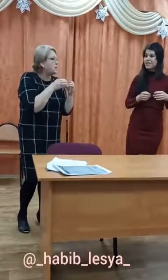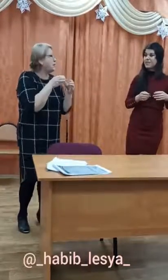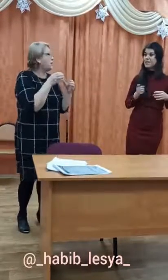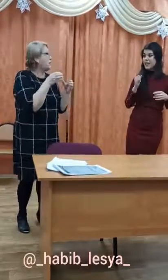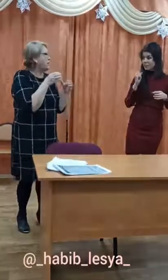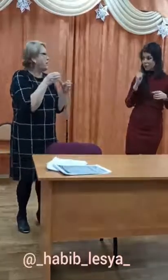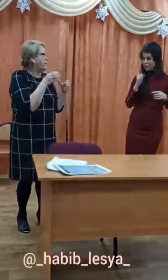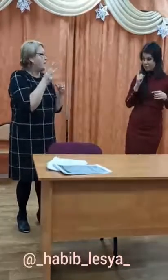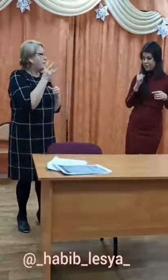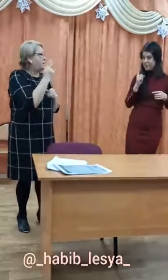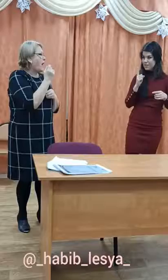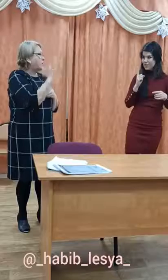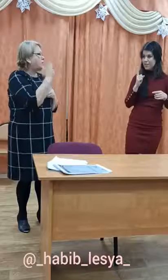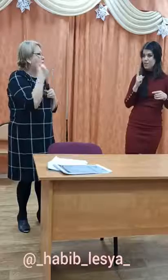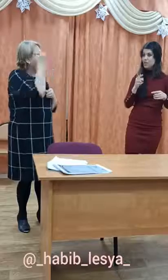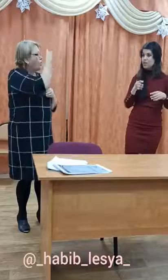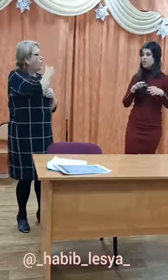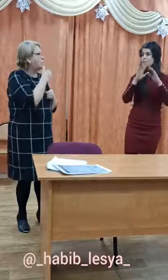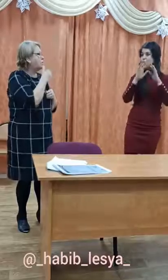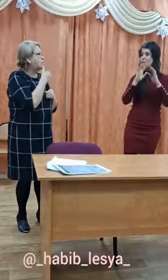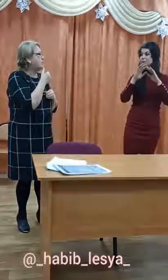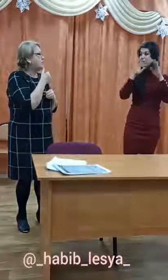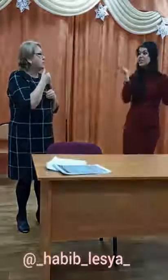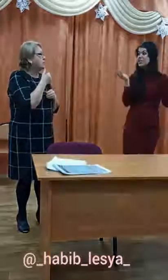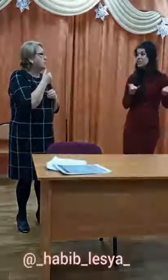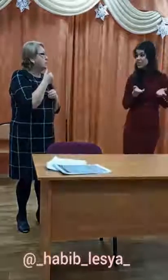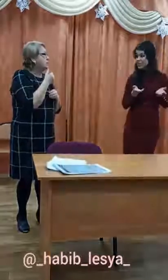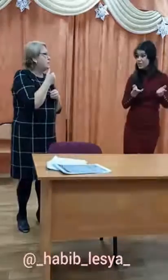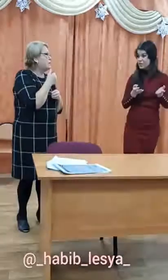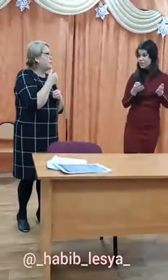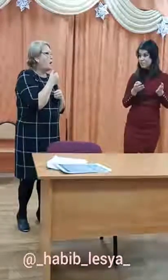за один год можно заработать себе на недвижимость.